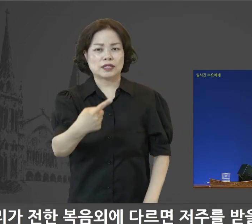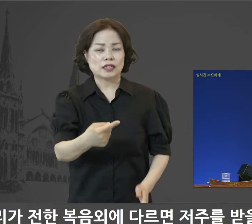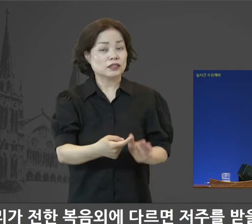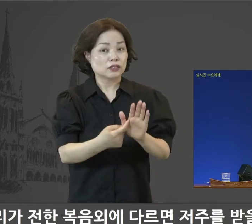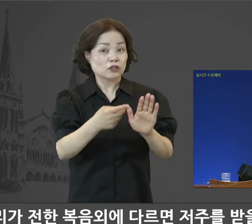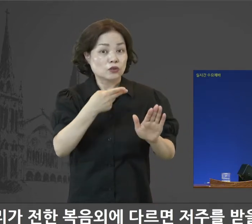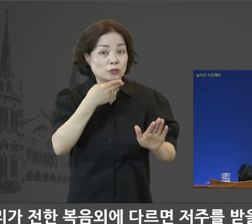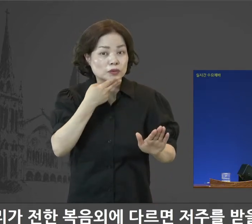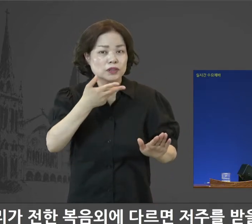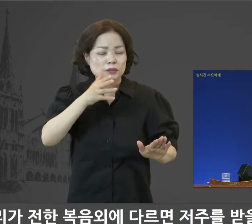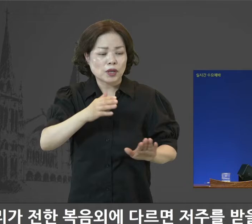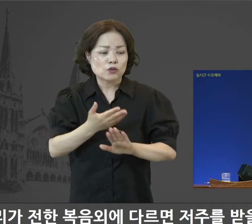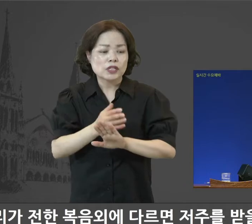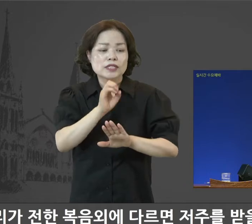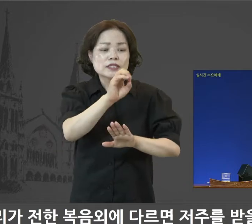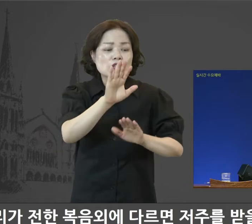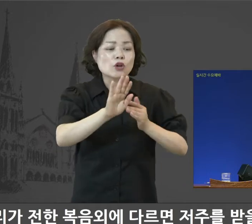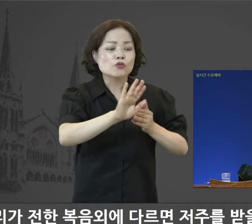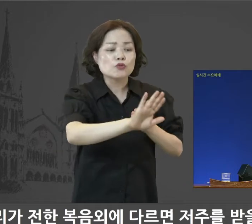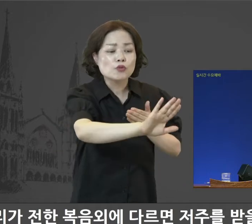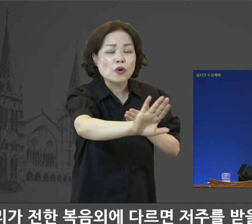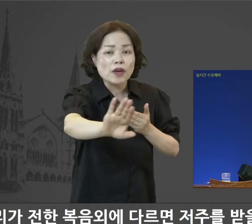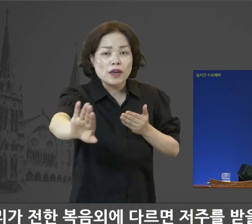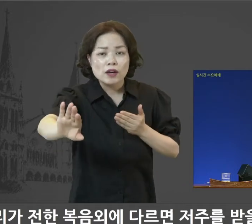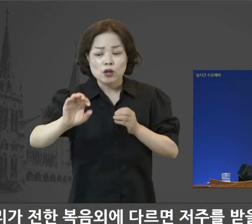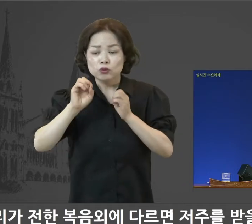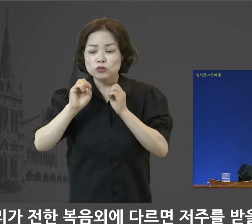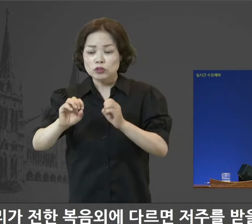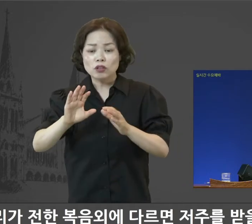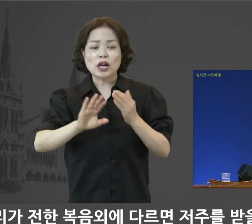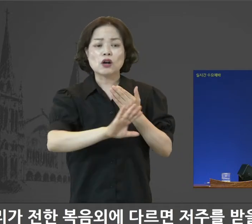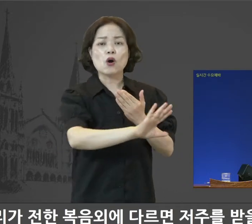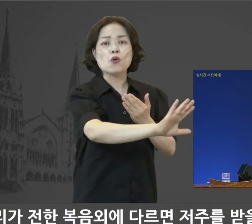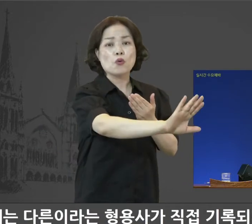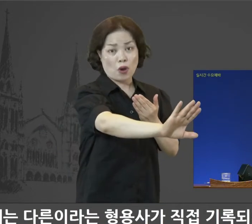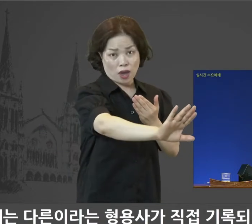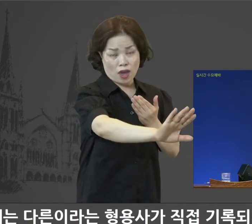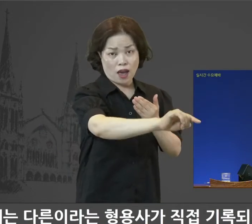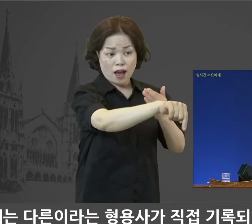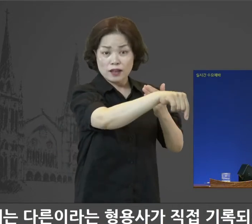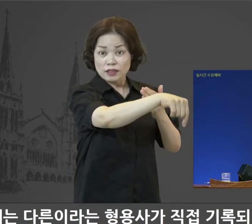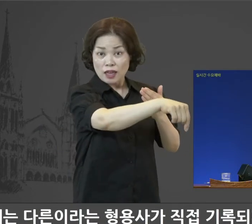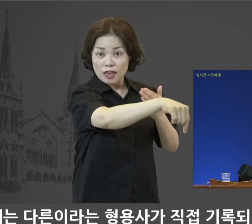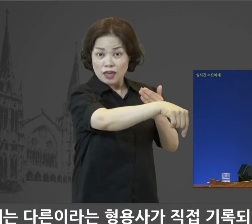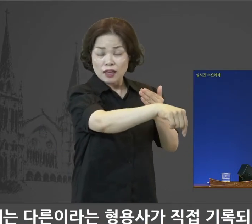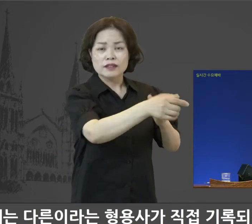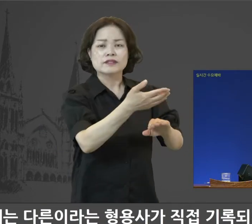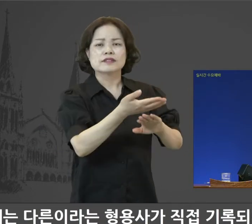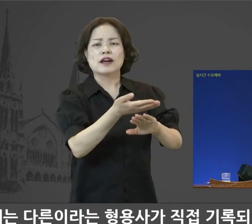전한 것 외에 전하면, 그 외에라는 말 속에